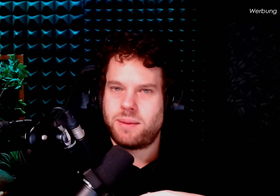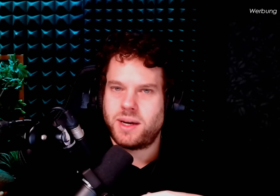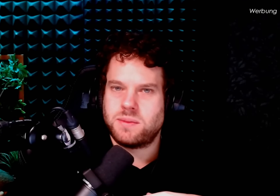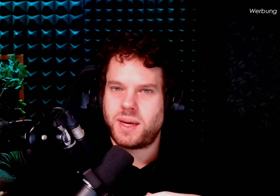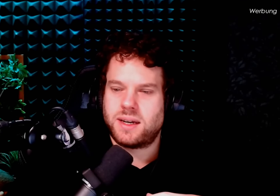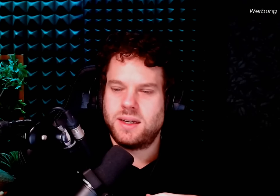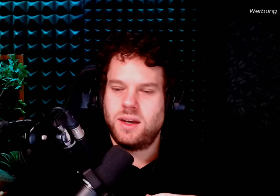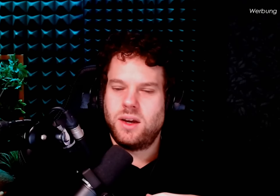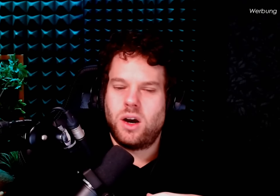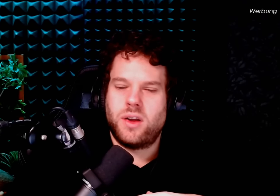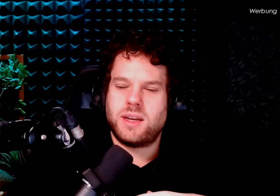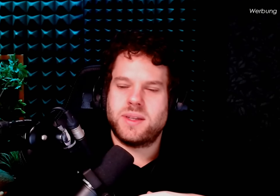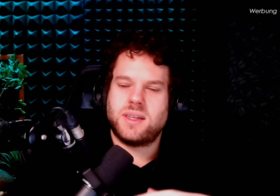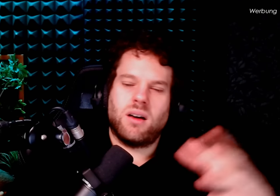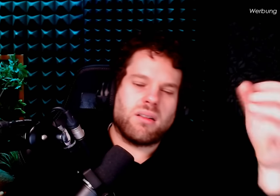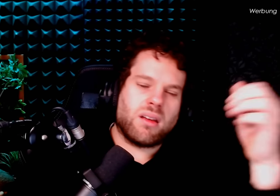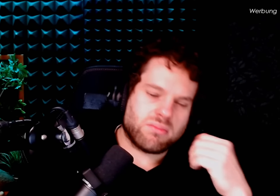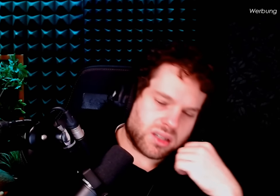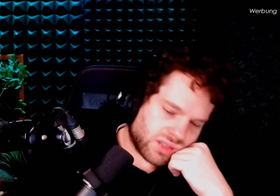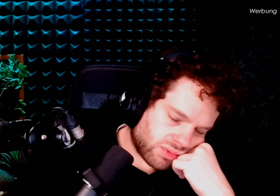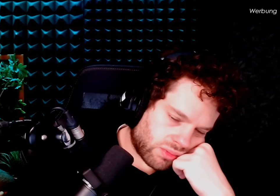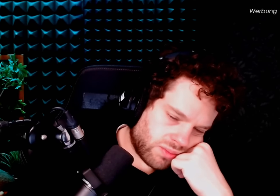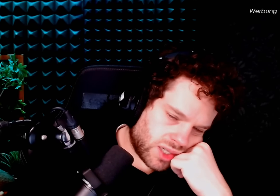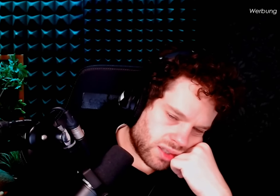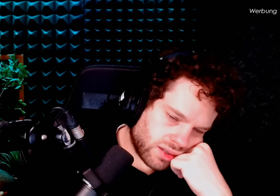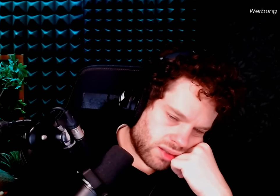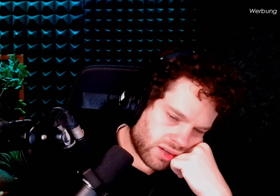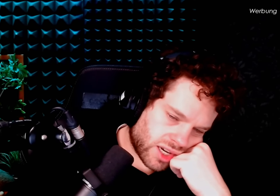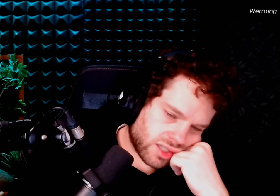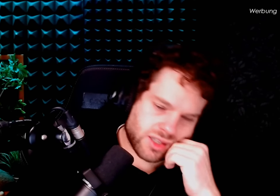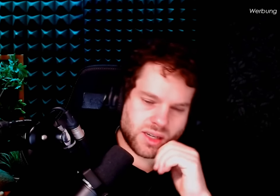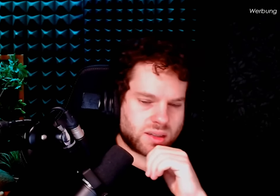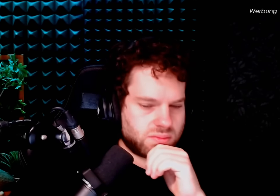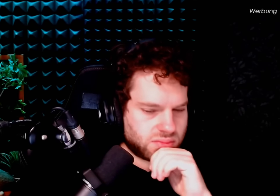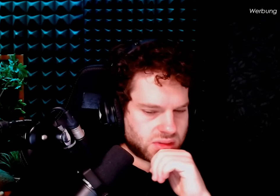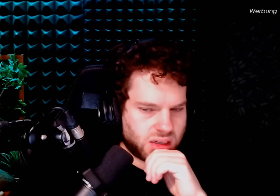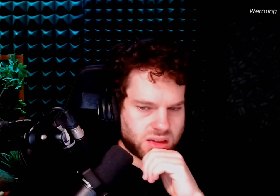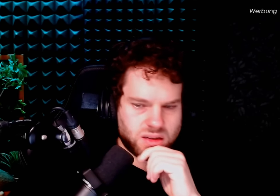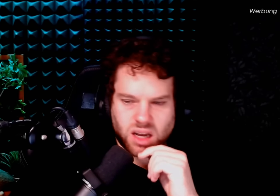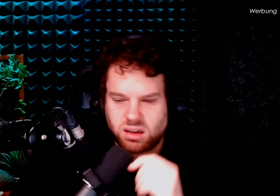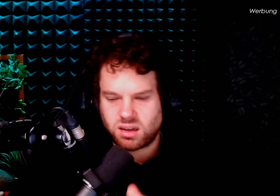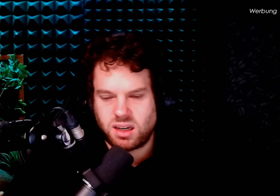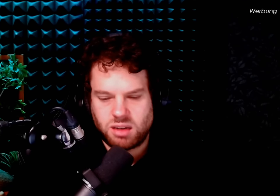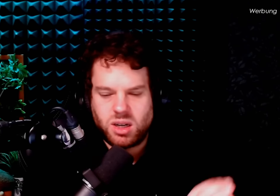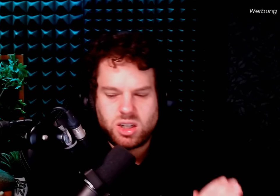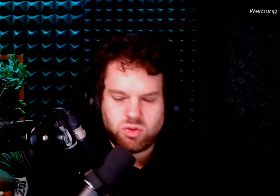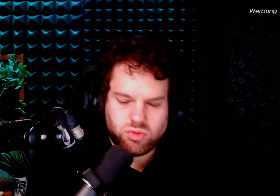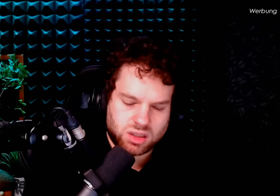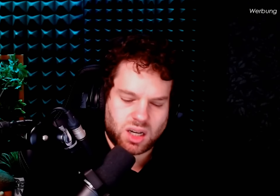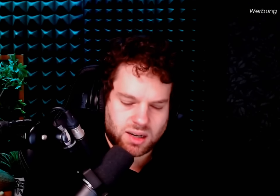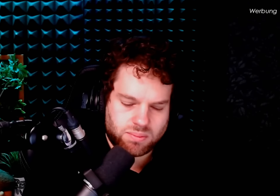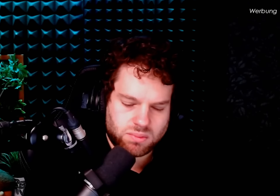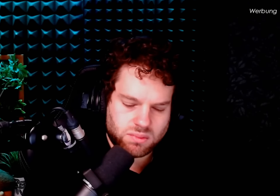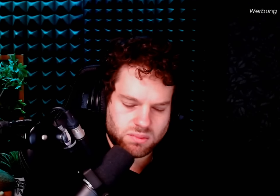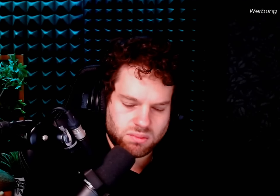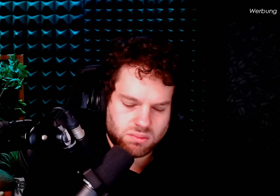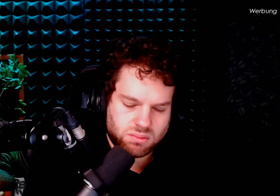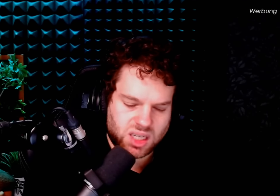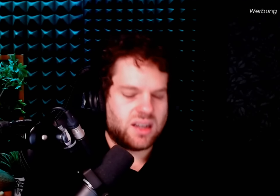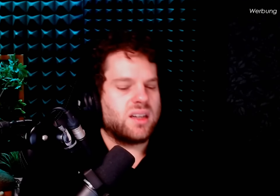-Ameisenbär. Und dann denkt man sich auch, ja, warum haben die mich jetzt nicht zuerst gesehen? Die anderen kriegen immer die coolen Namen. Die anderen